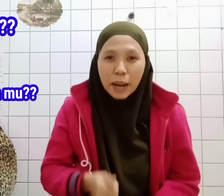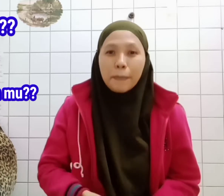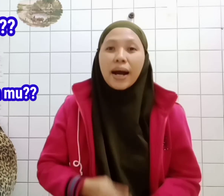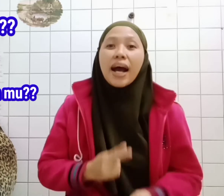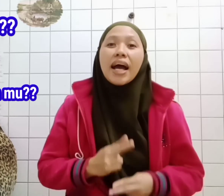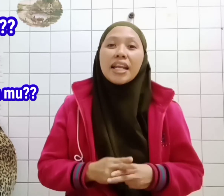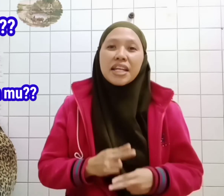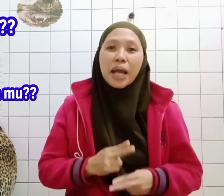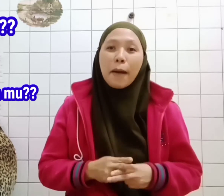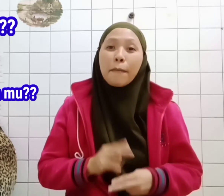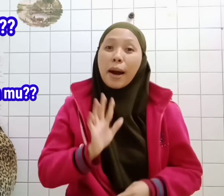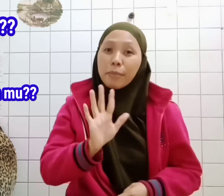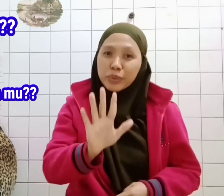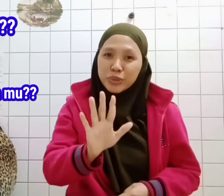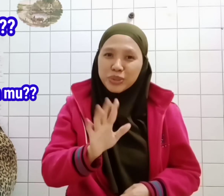Siapa namamu?